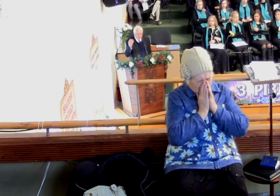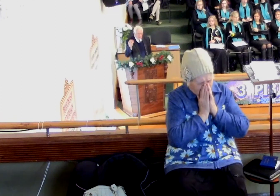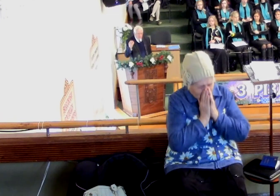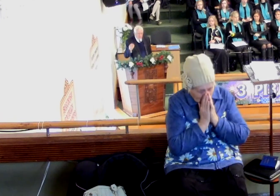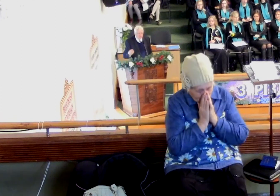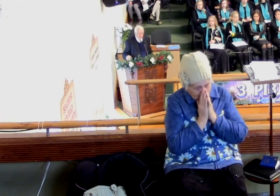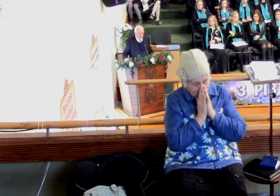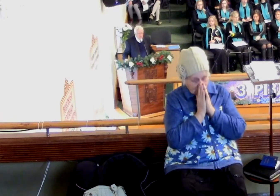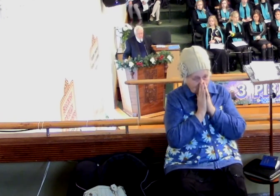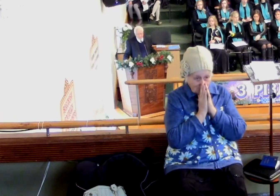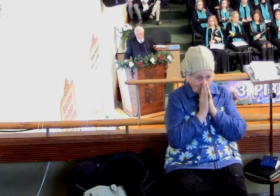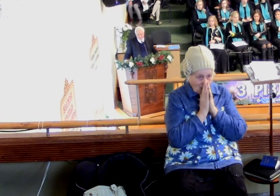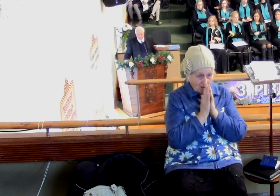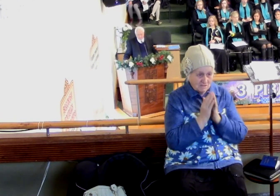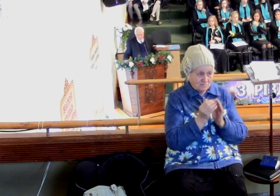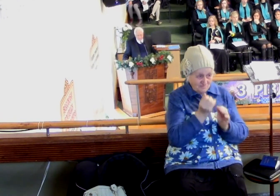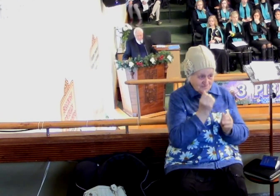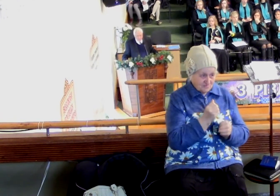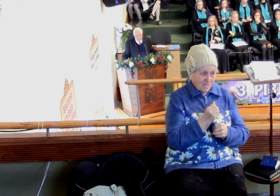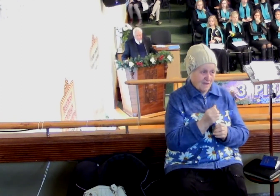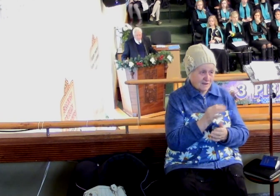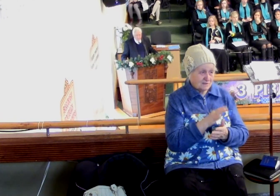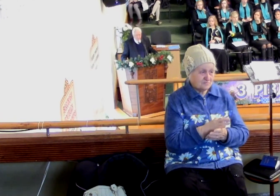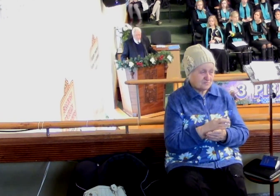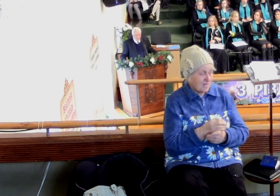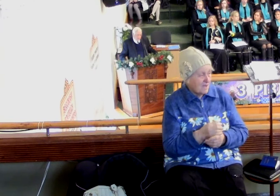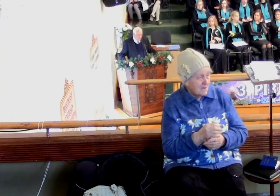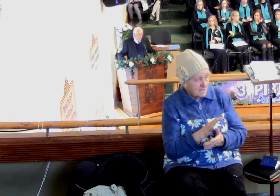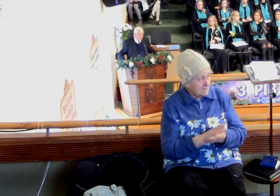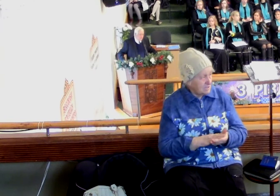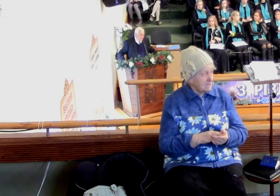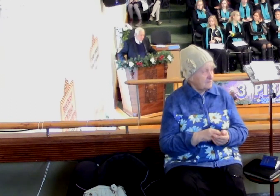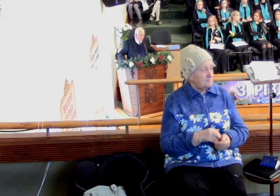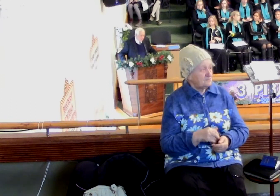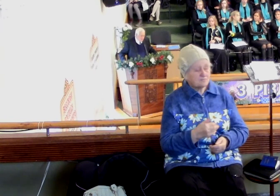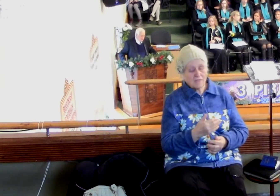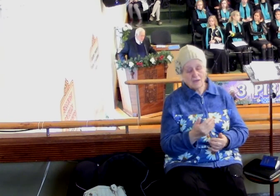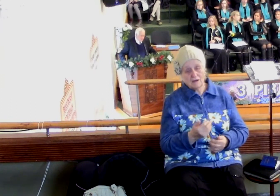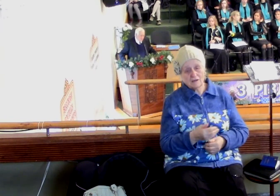кресте за нас с вами. И теперь мы говорим